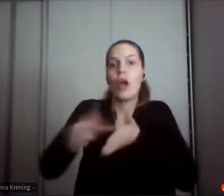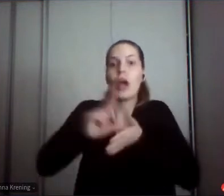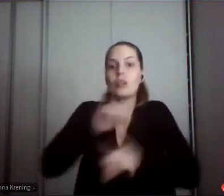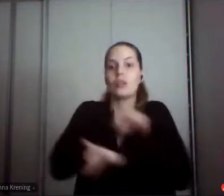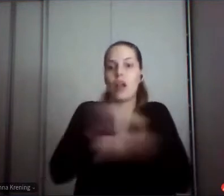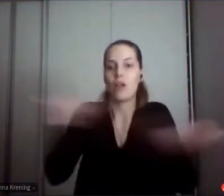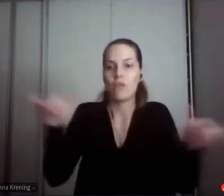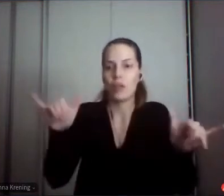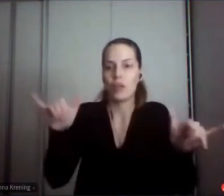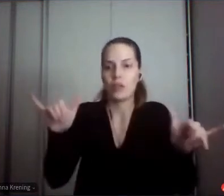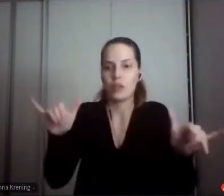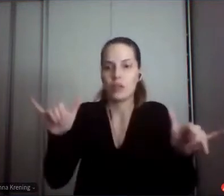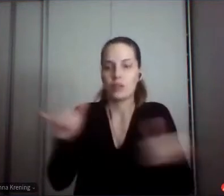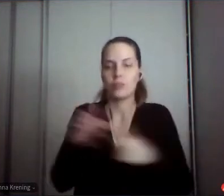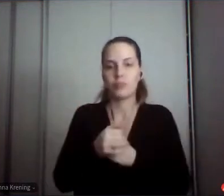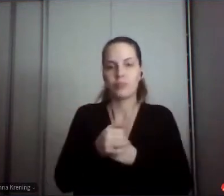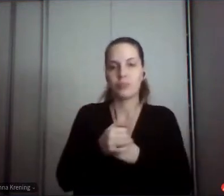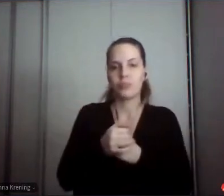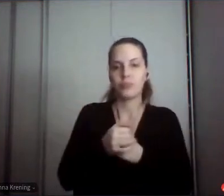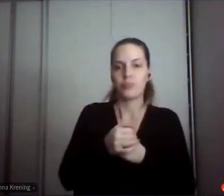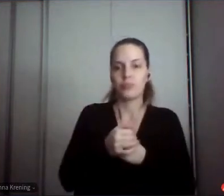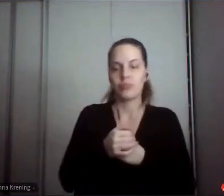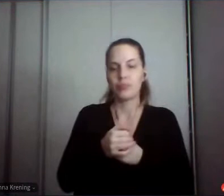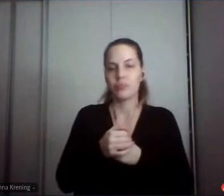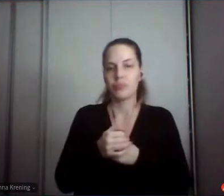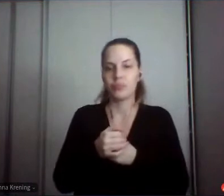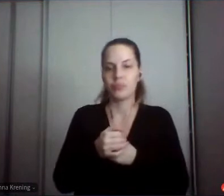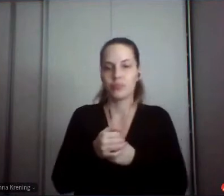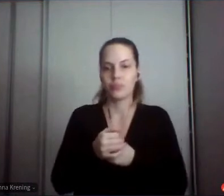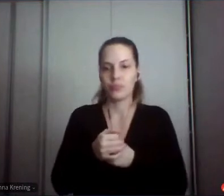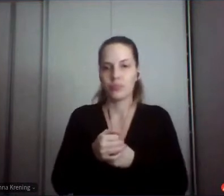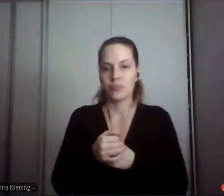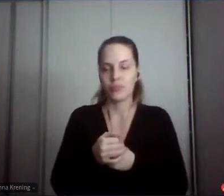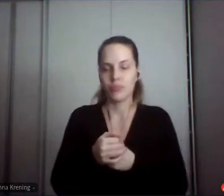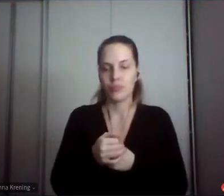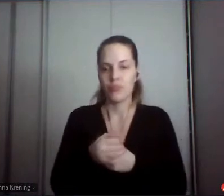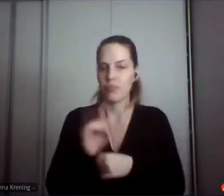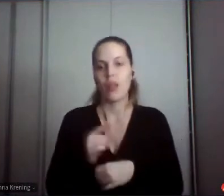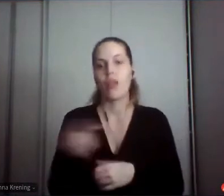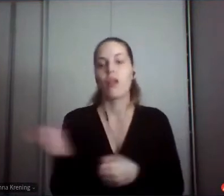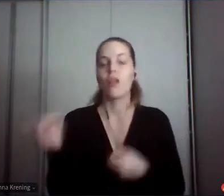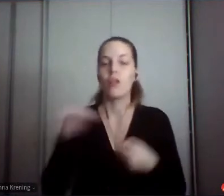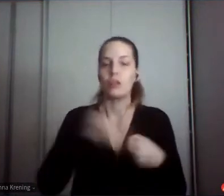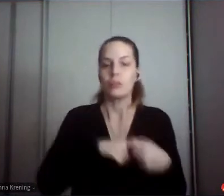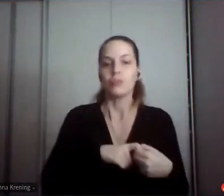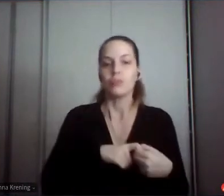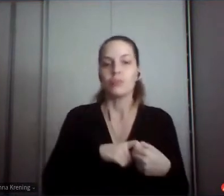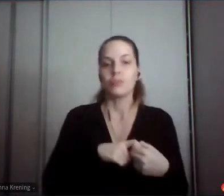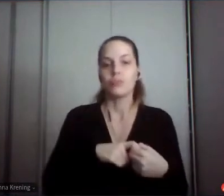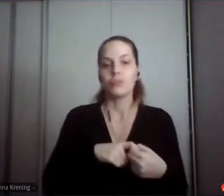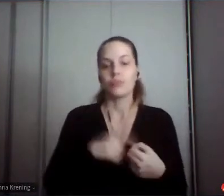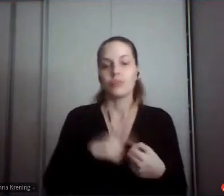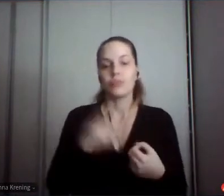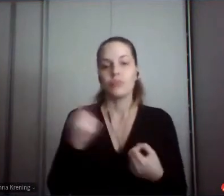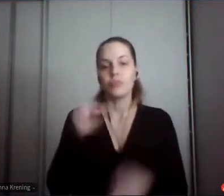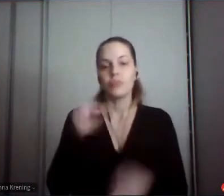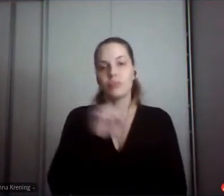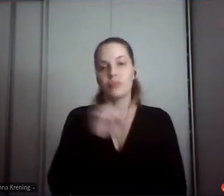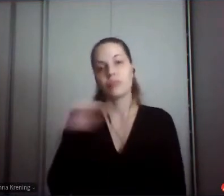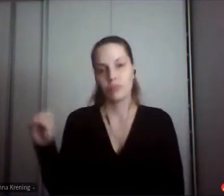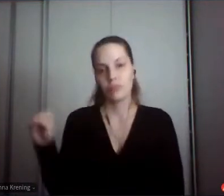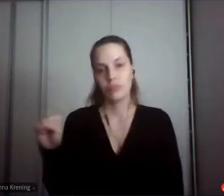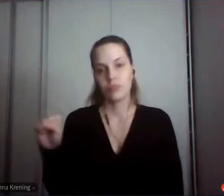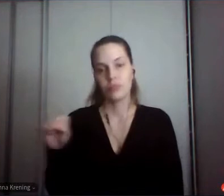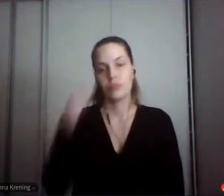agora a retomada de um semestre, né, de um semestre que mal iniciou, então a gente tem bastante tempo até a realização do